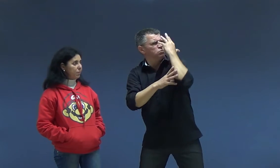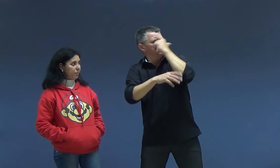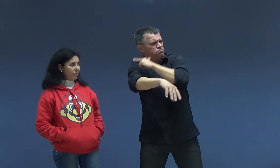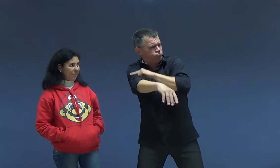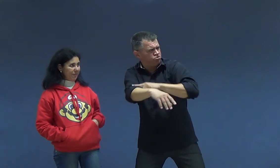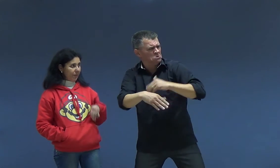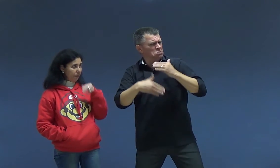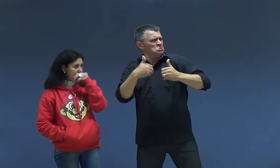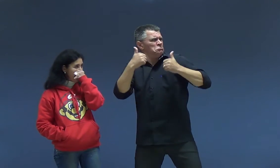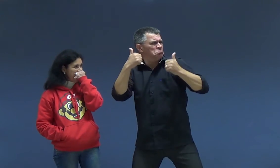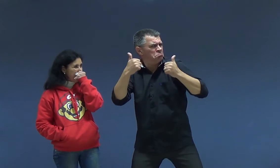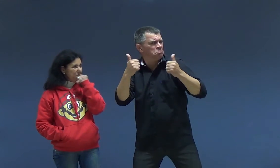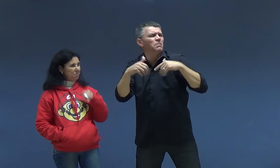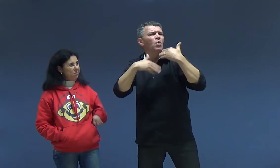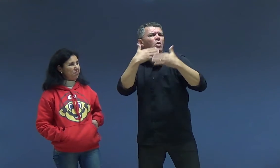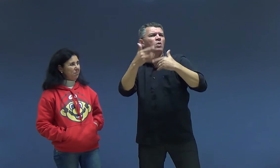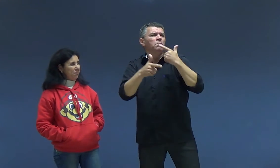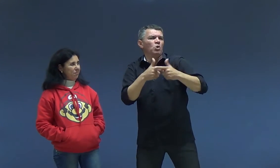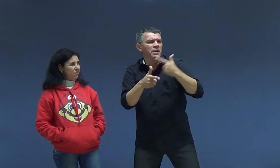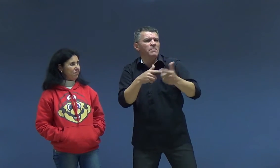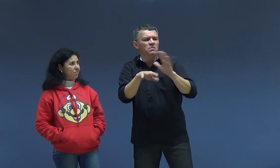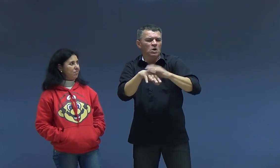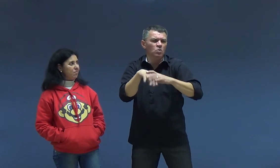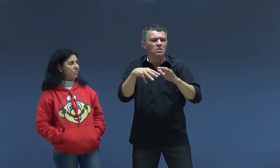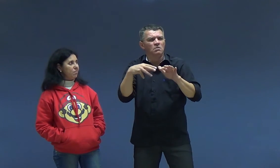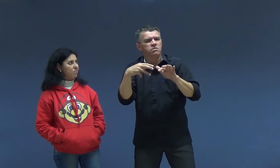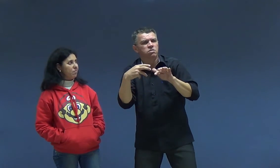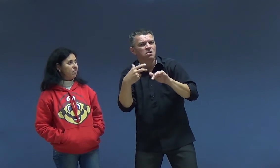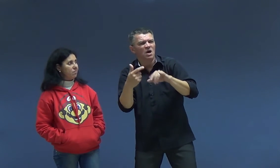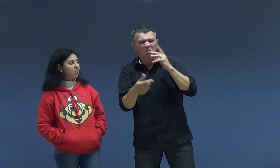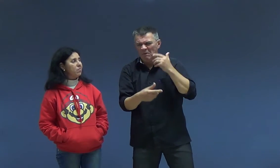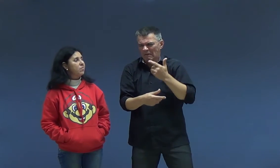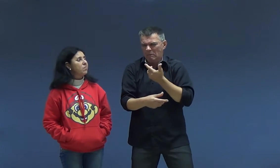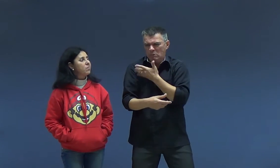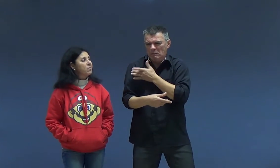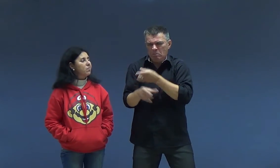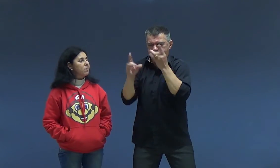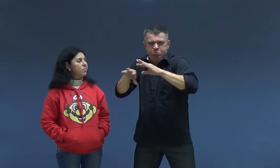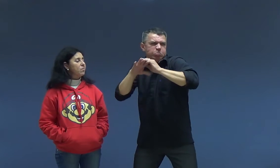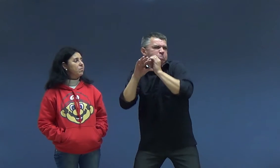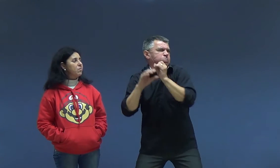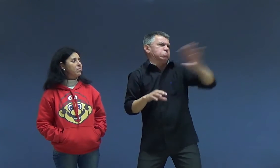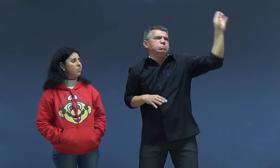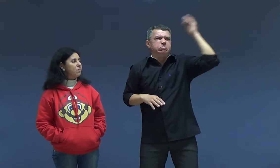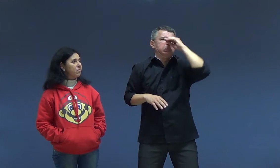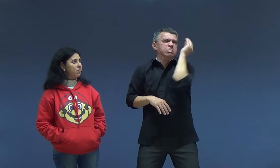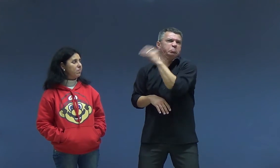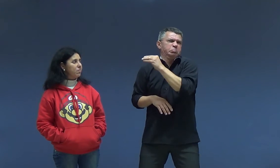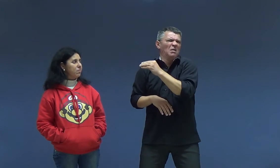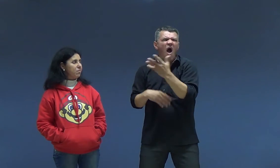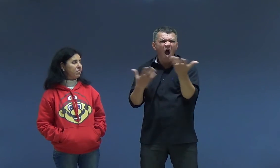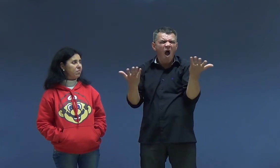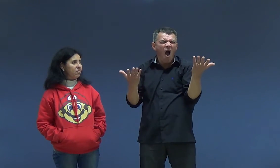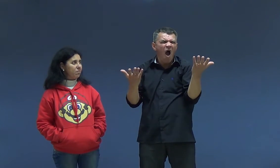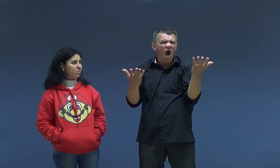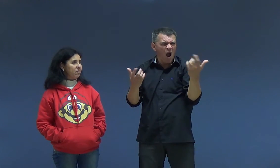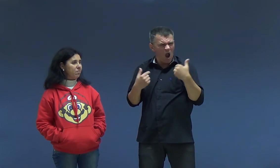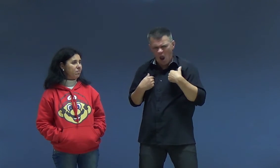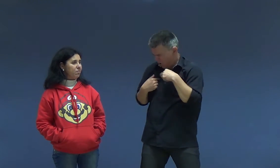Ela, né, casou, teve algum problema. E o marido desprezou e